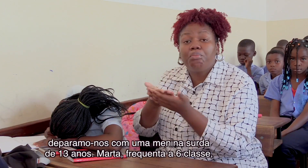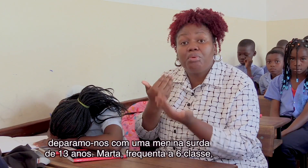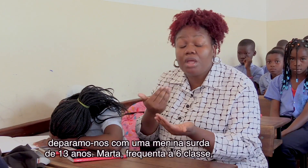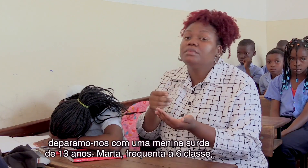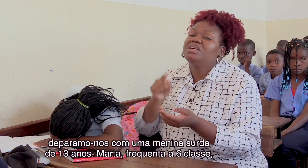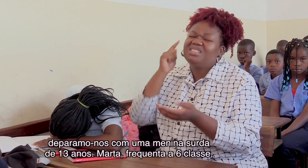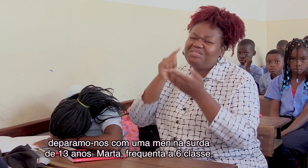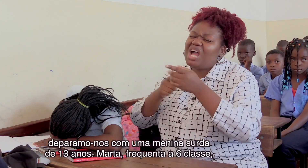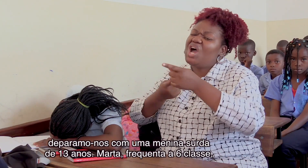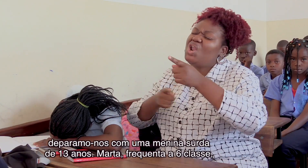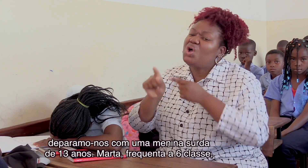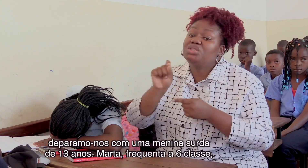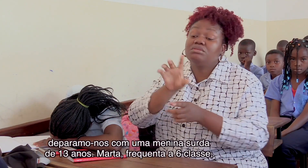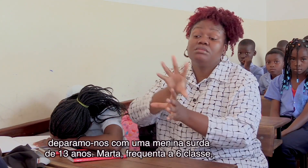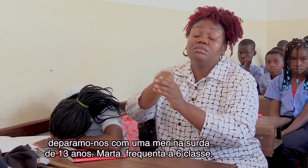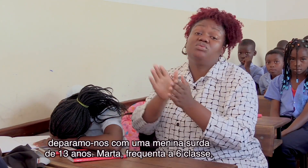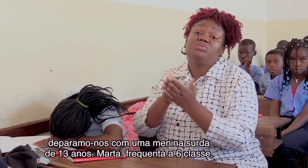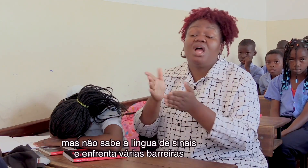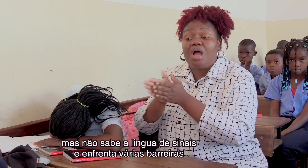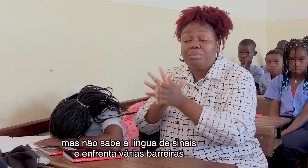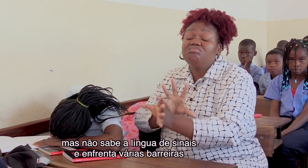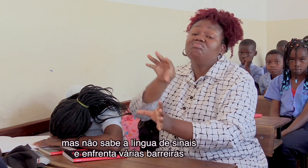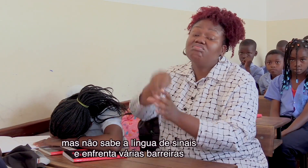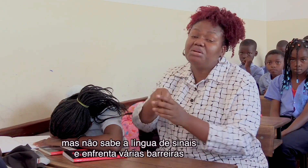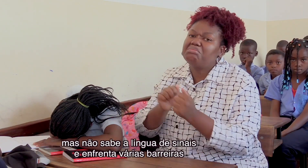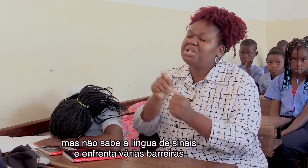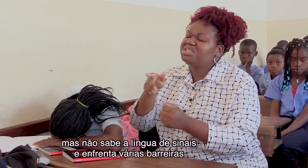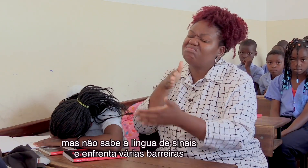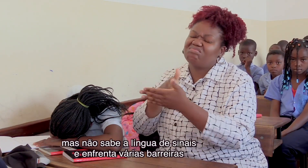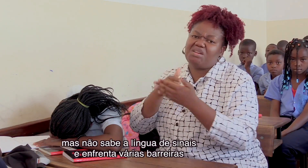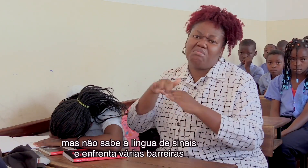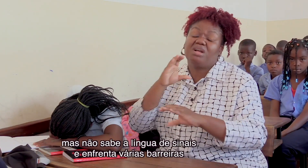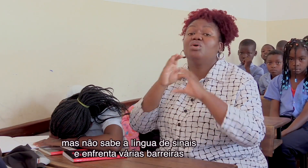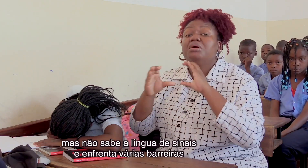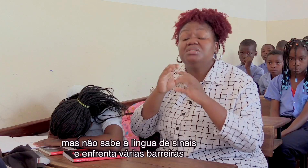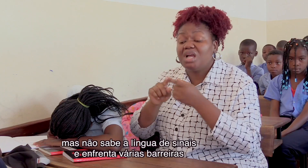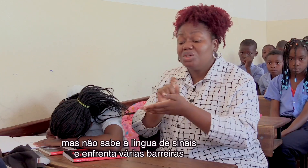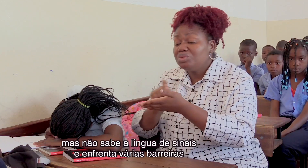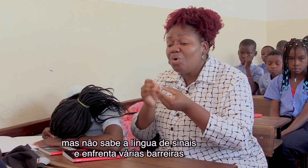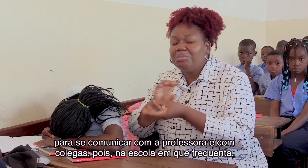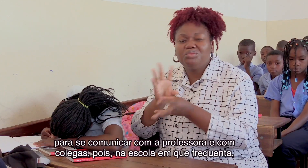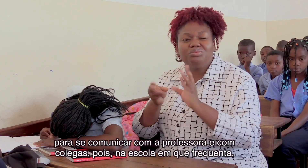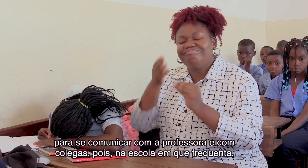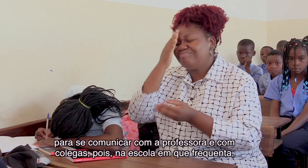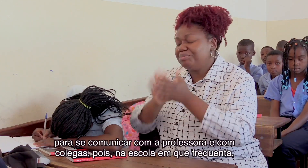anos. Marta frequenta a sexta classe, mas não sabe a língua de sinais e enfrenta várias barreiras para se comunicar com a